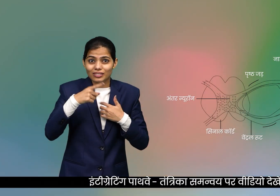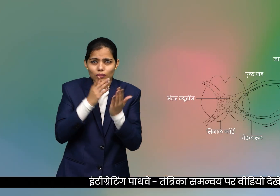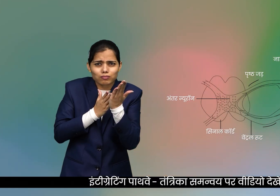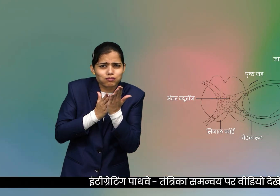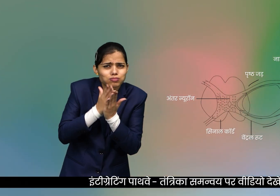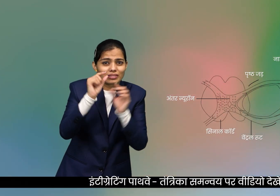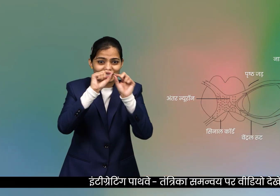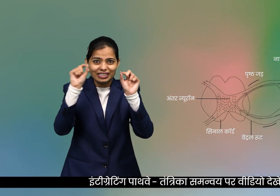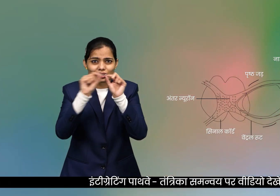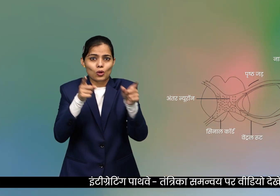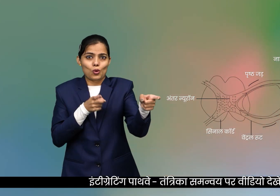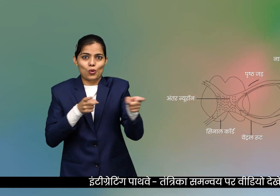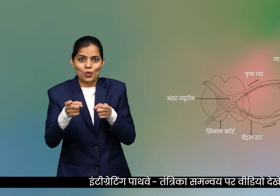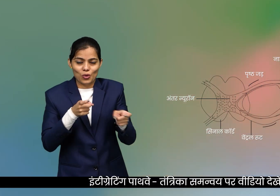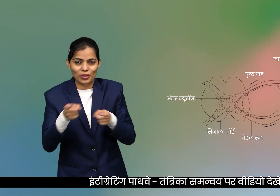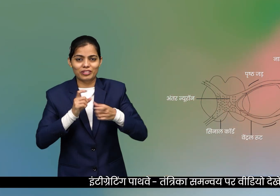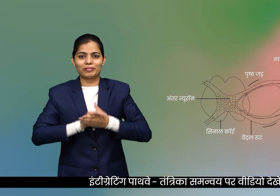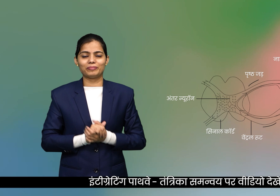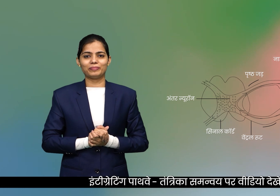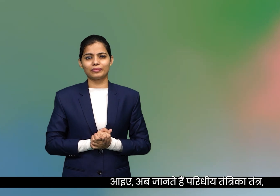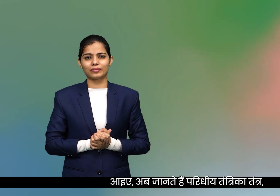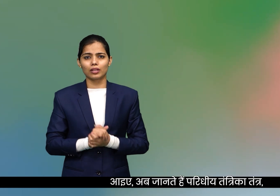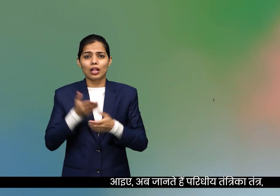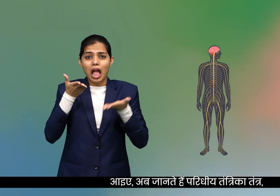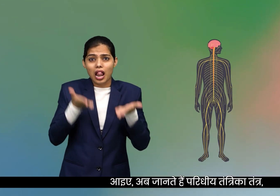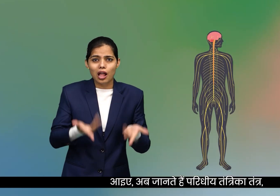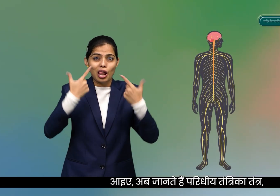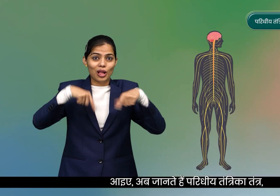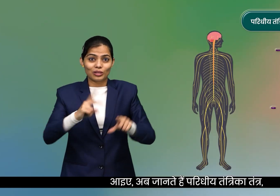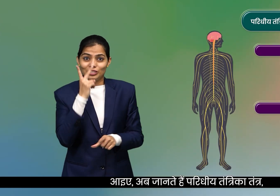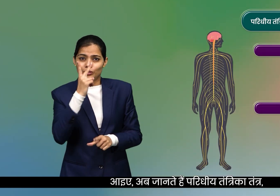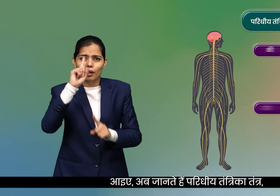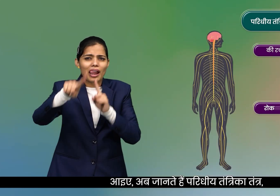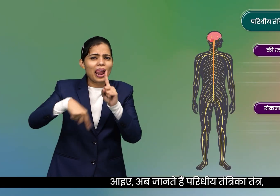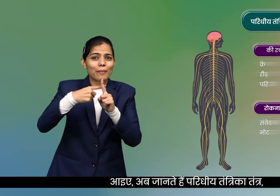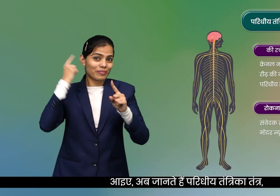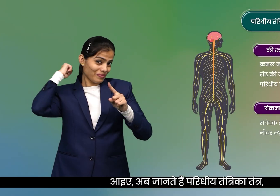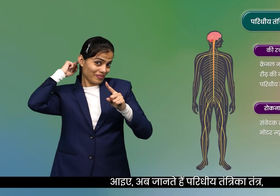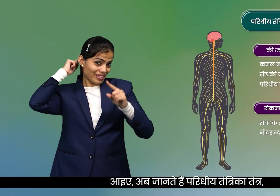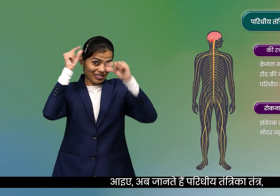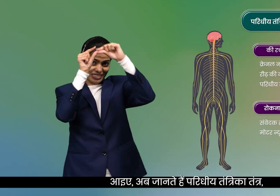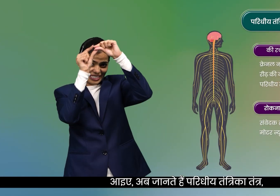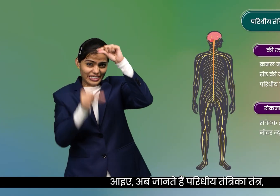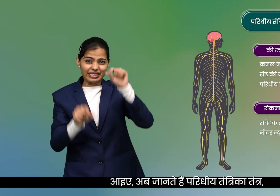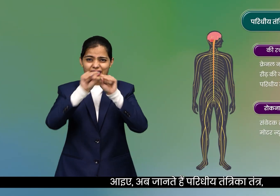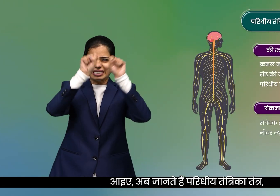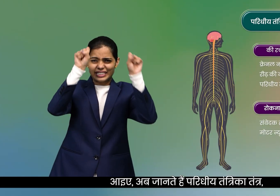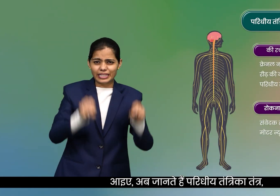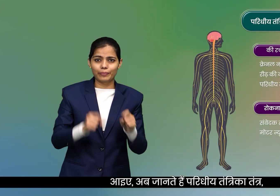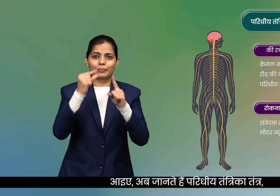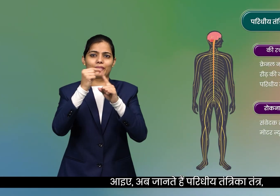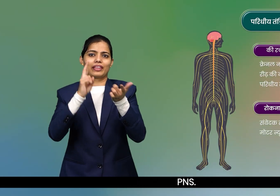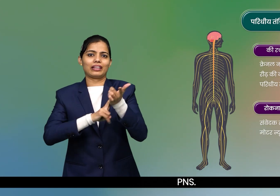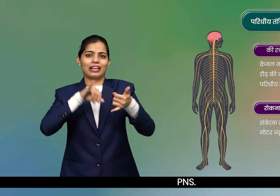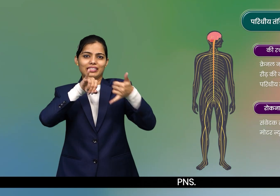पाथवे तंत्रिका समन्वय पर वीडियो देखें। आइए अब जानते हैं परिधीय तंत्रिका